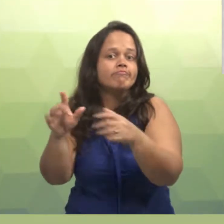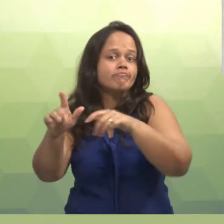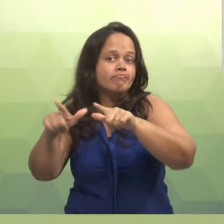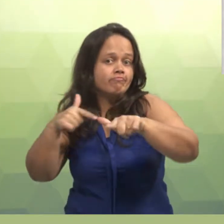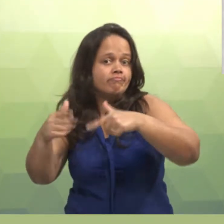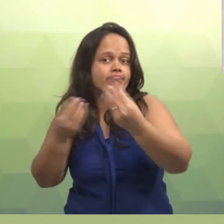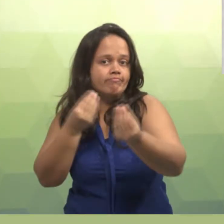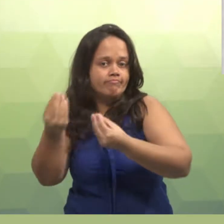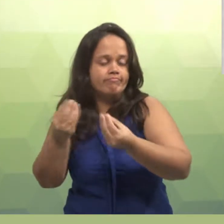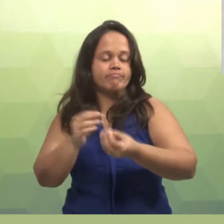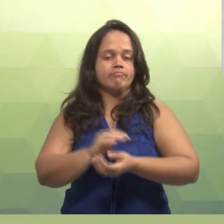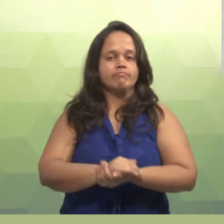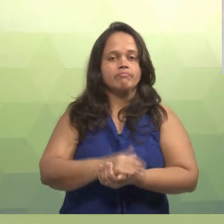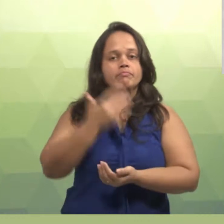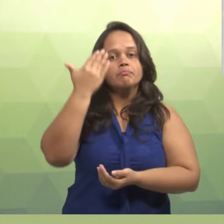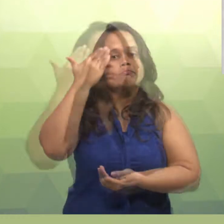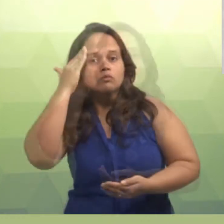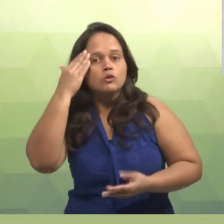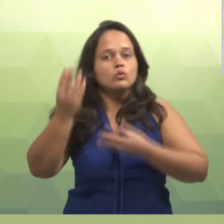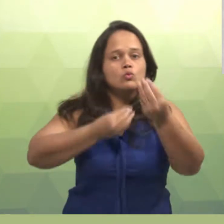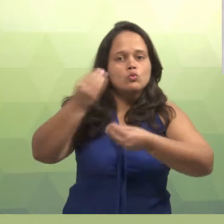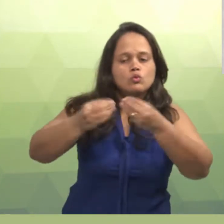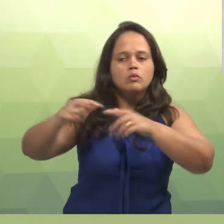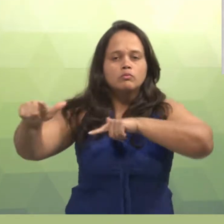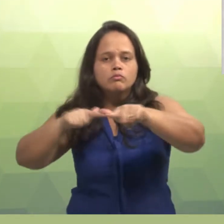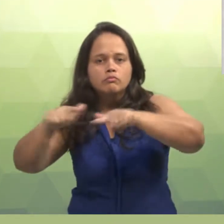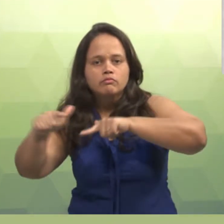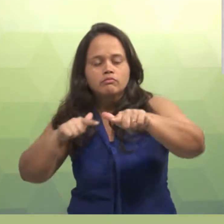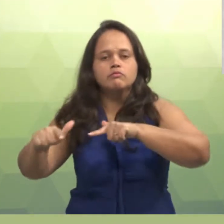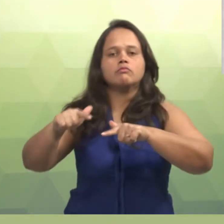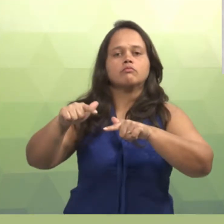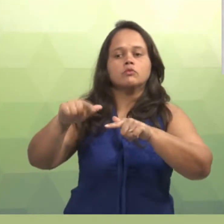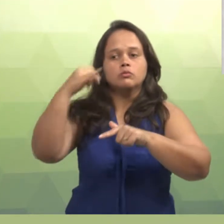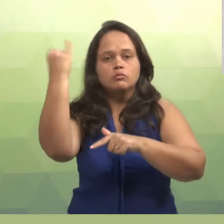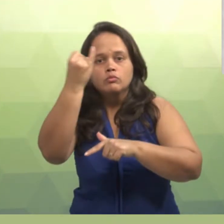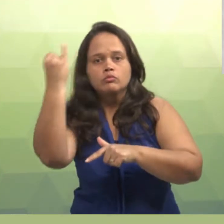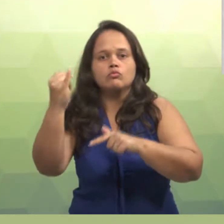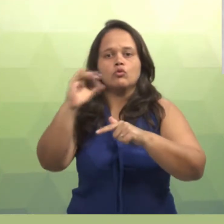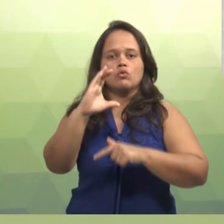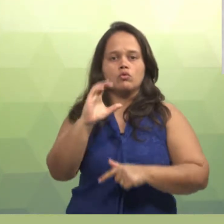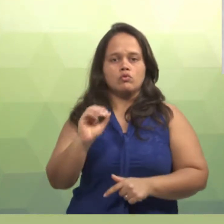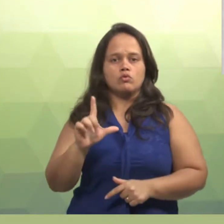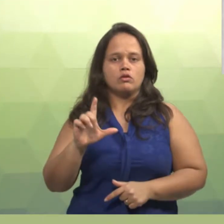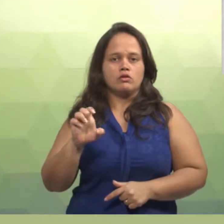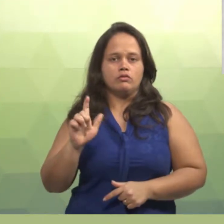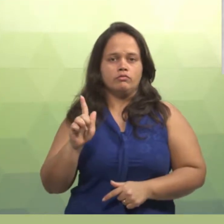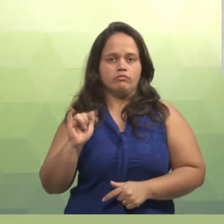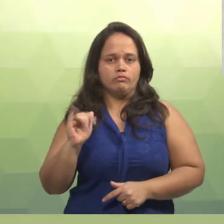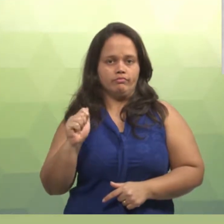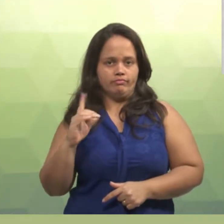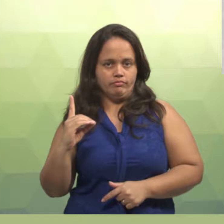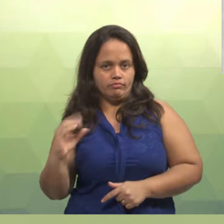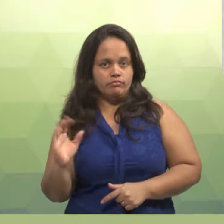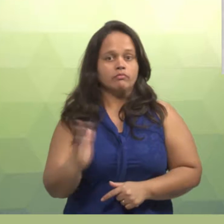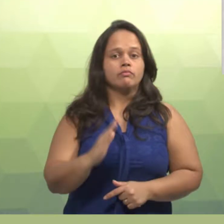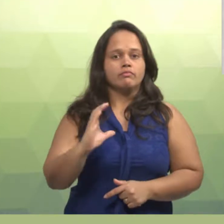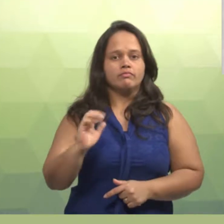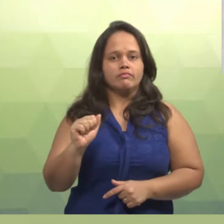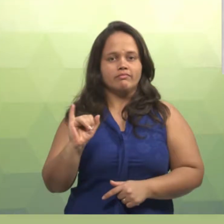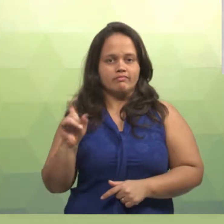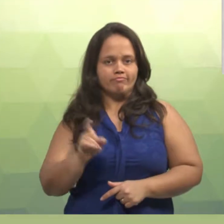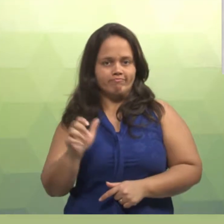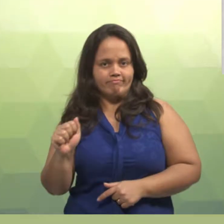e a importância do colegiado escolar, da caixa escolar e do conselho de classe. Reconhecer